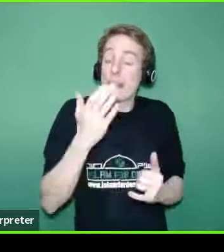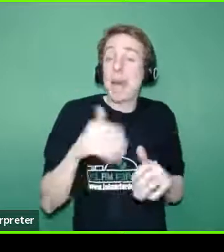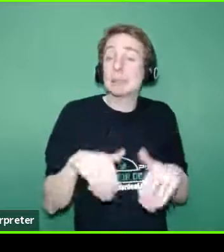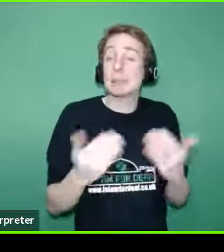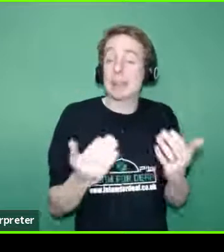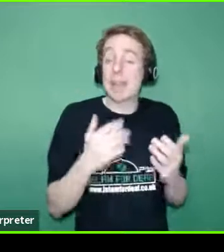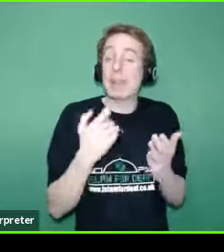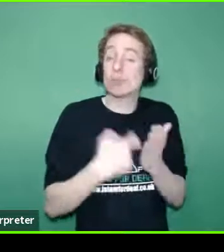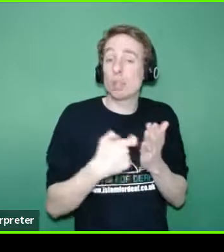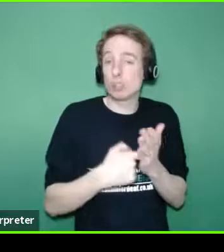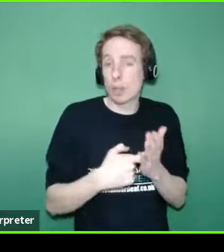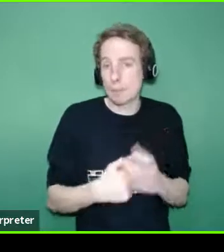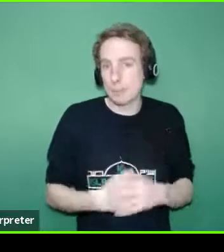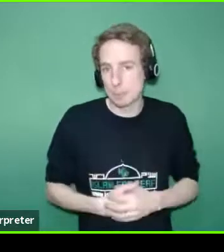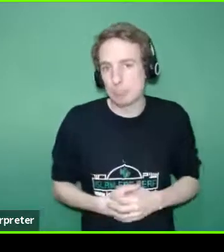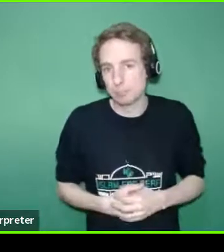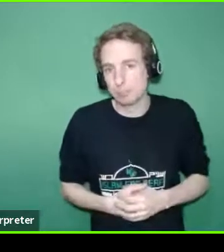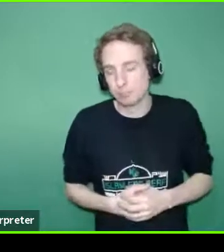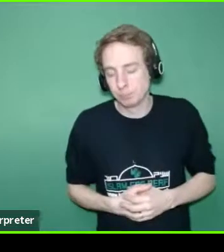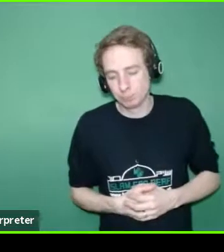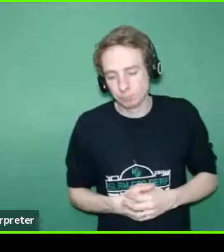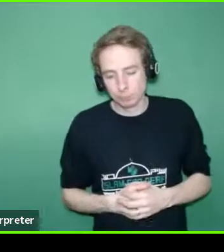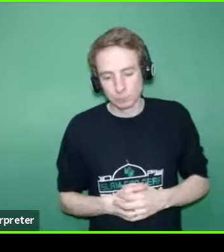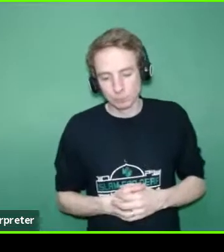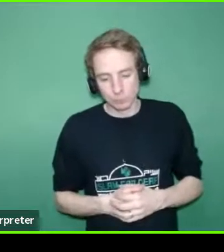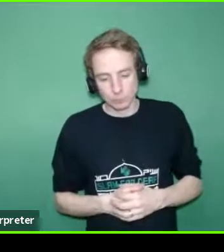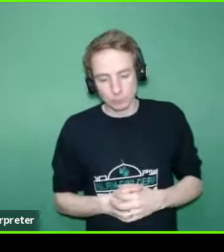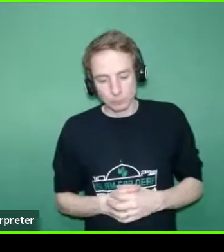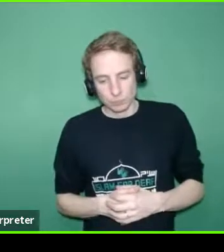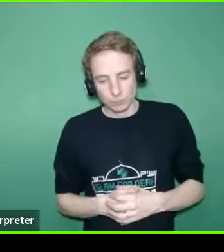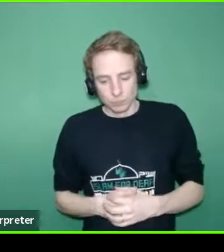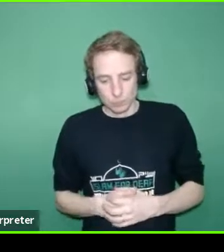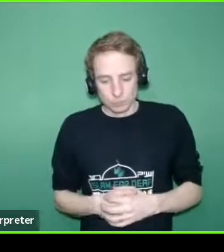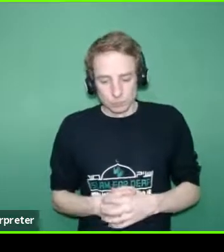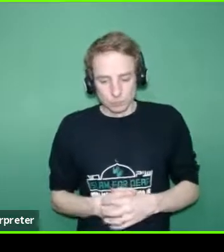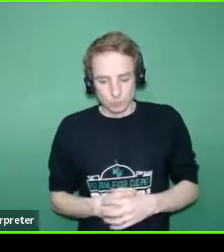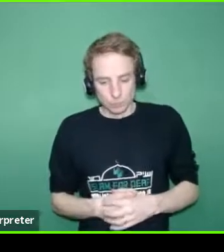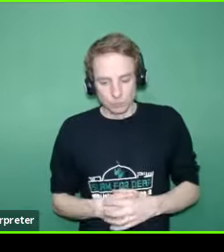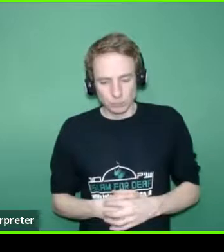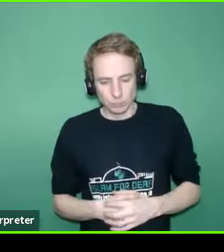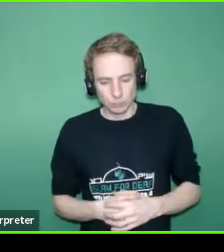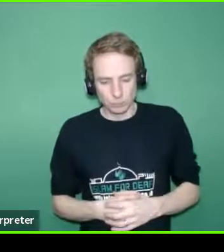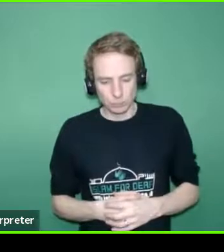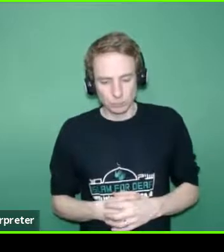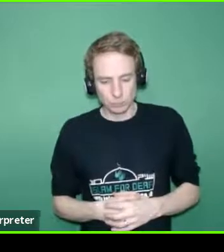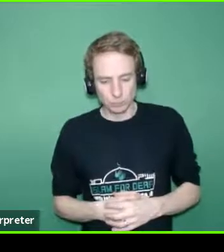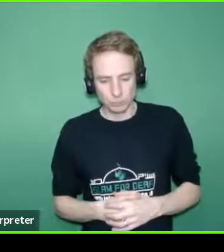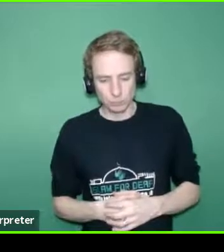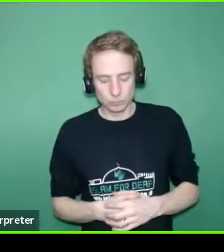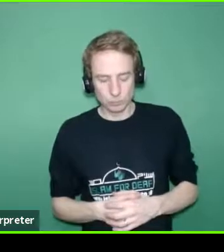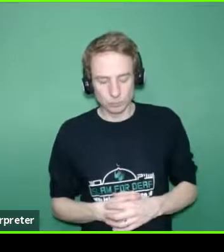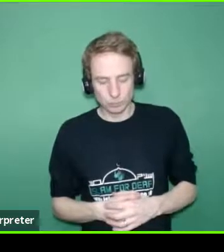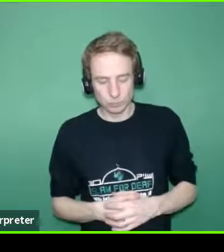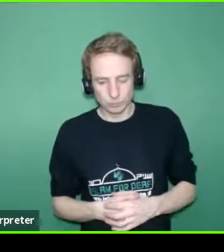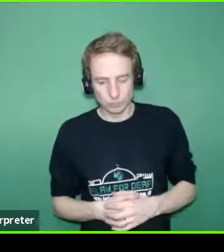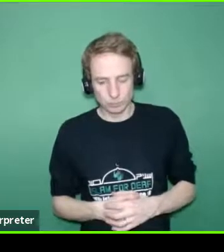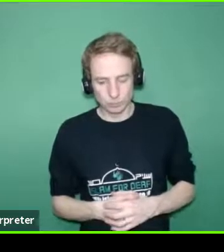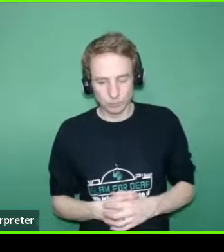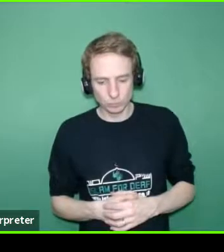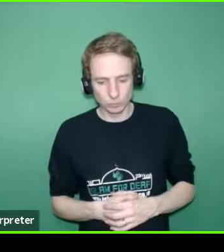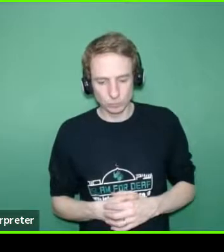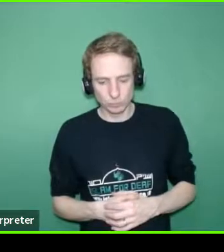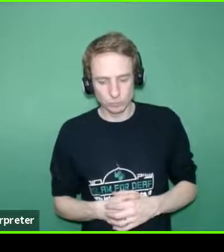شهر رجب هو أحد الأشهر الحرم التي ذكرها الله عز وجل في سورة التوبة في الآية